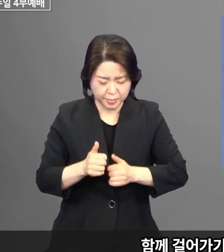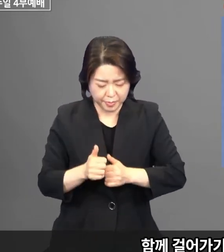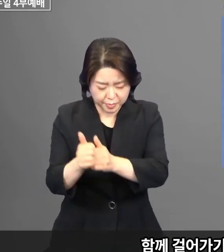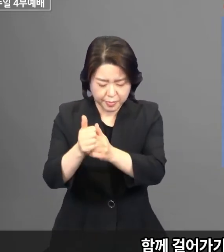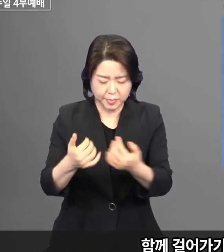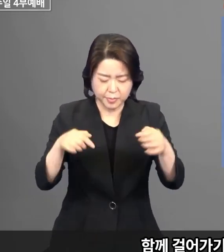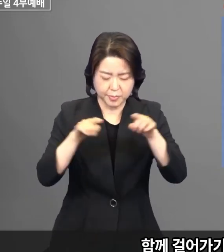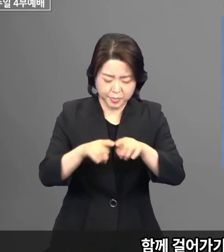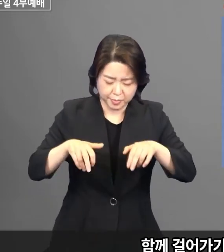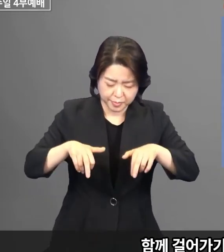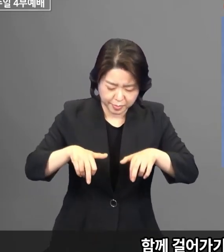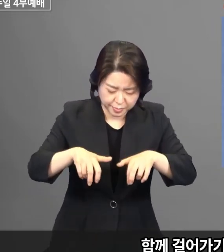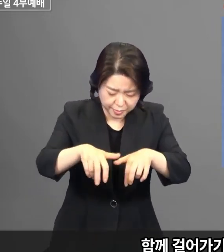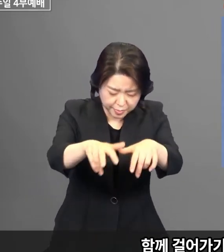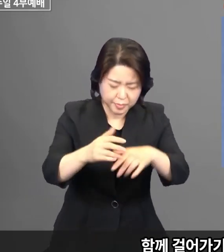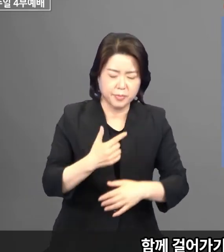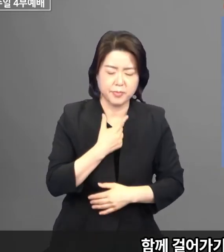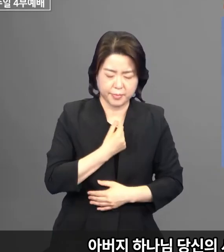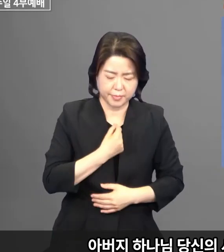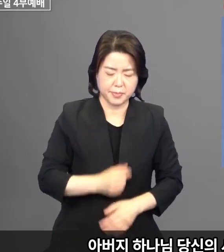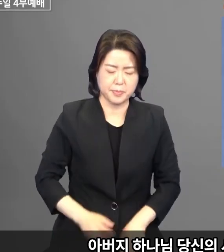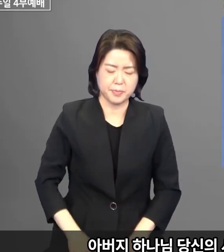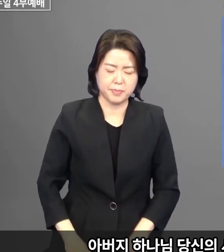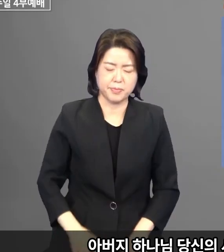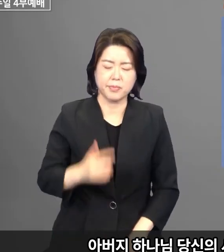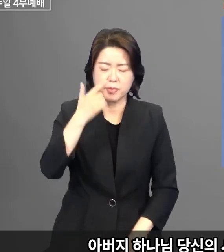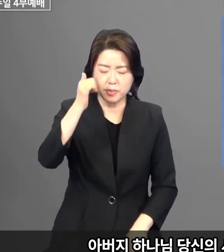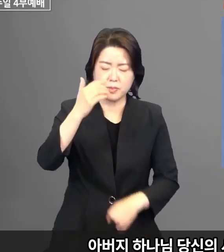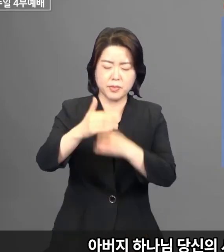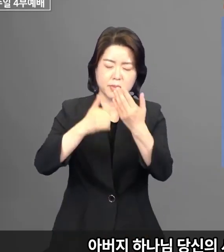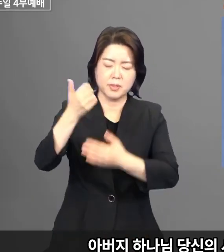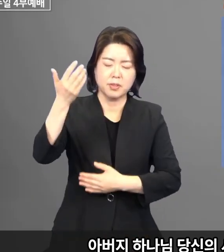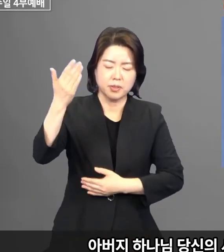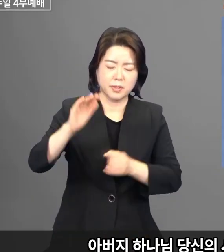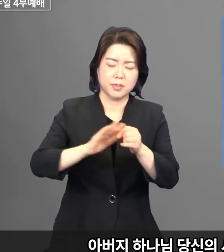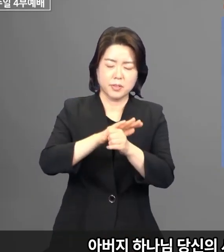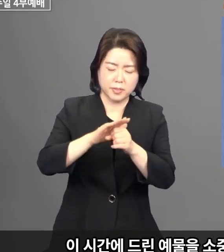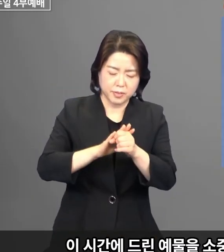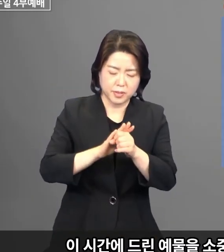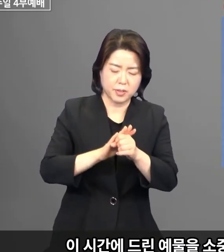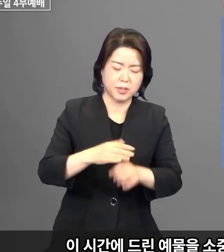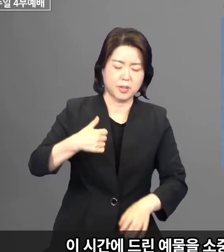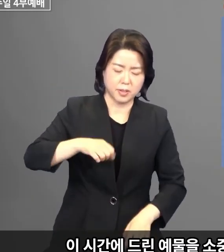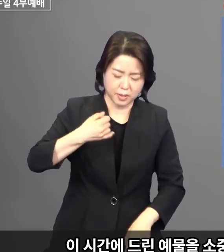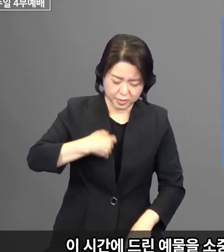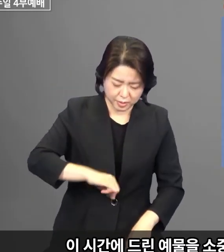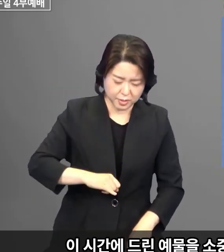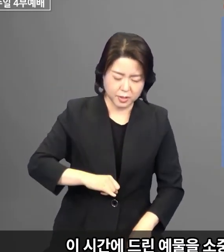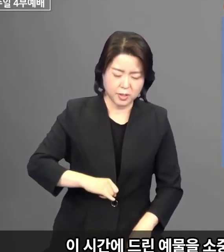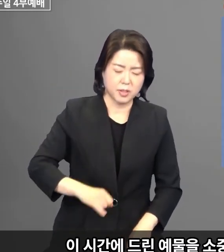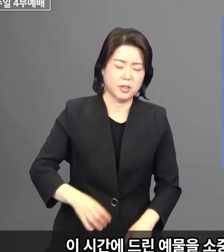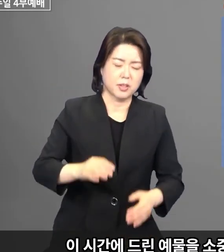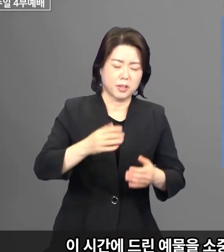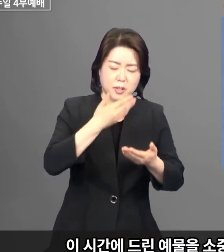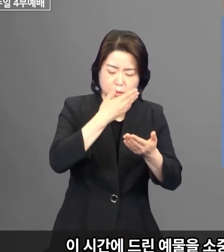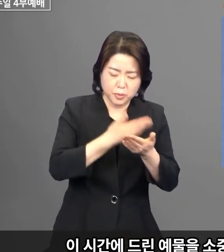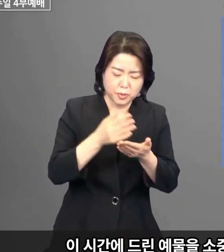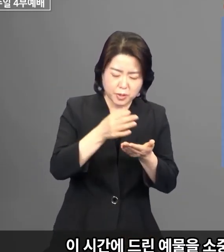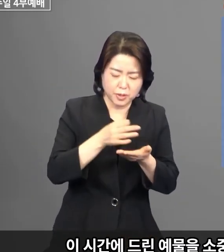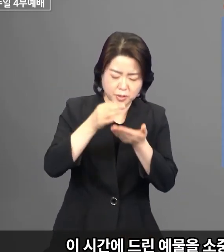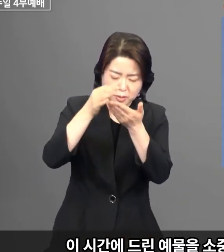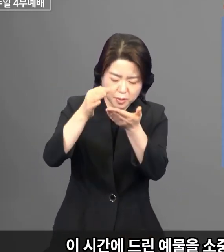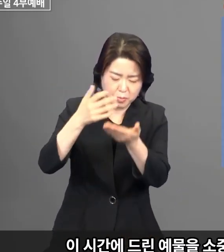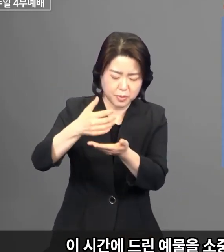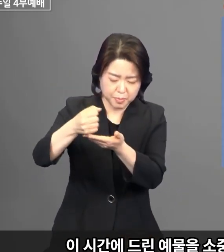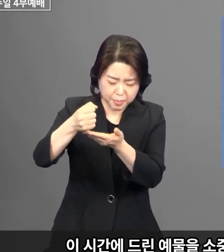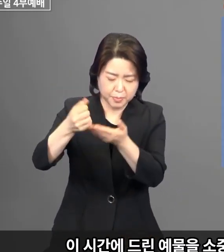함께 걸어가기를 희망합니다. 아버지 하나님, 당신의 사랑하는 아들과 딸들이 이 시간에 드린 예물을 소중히